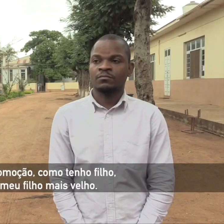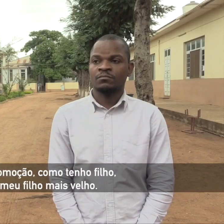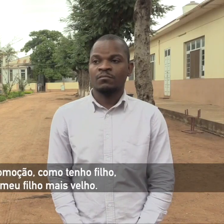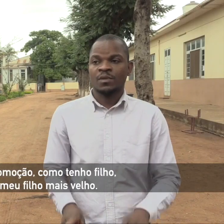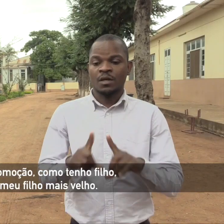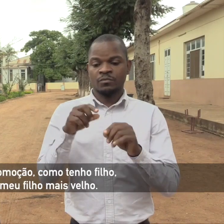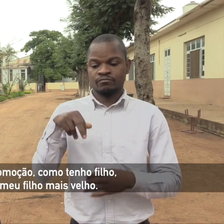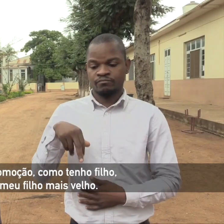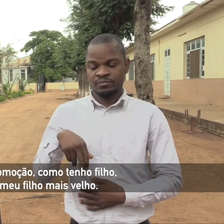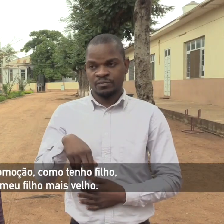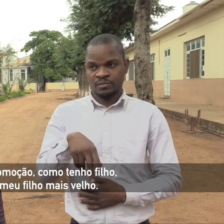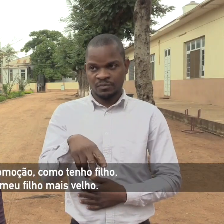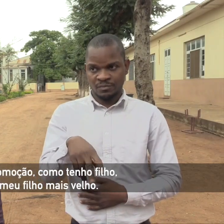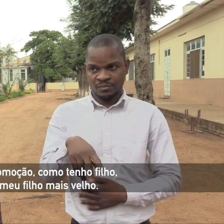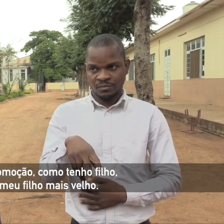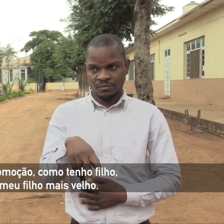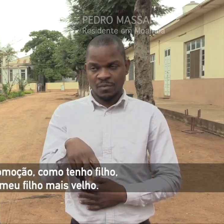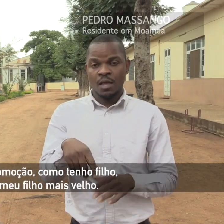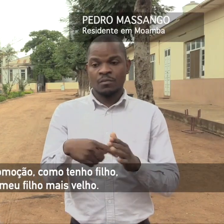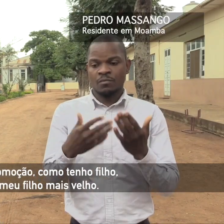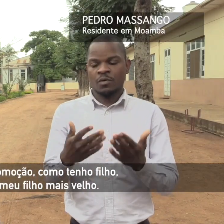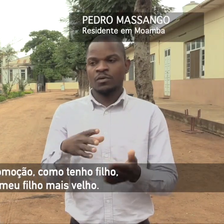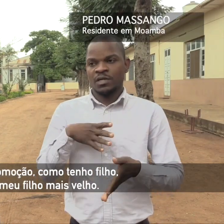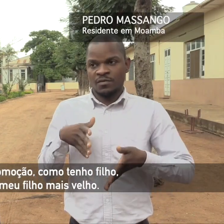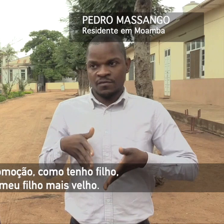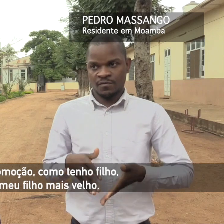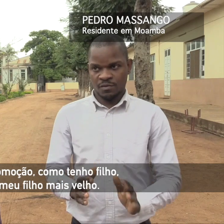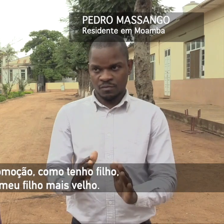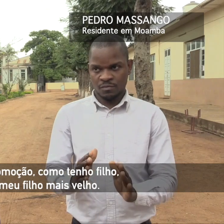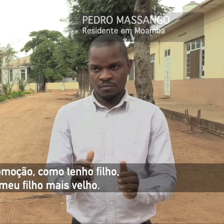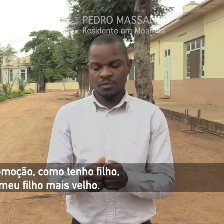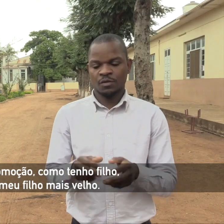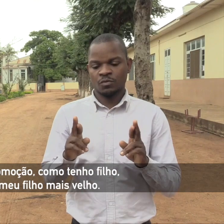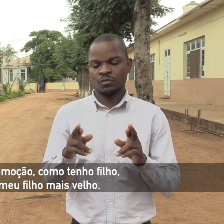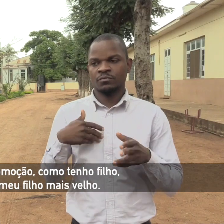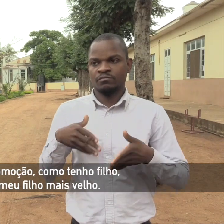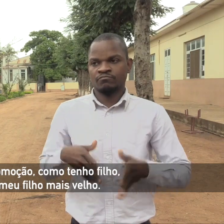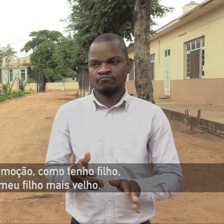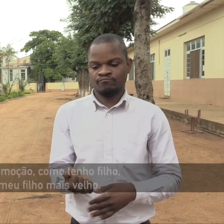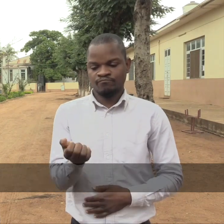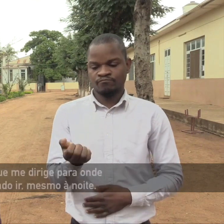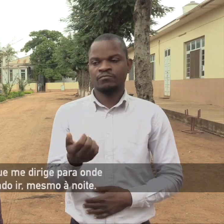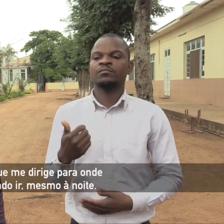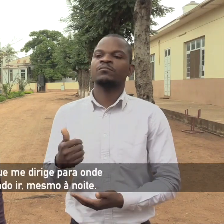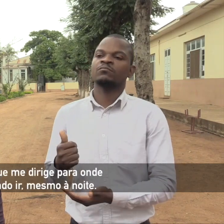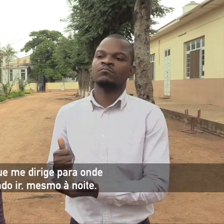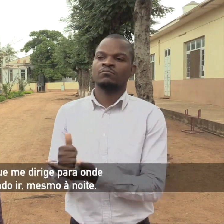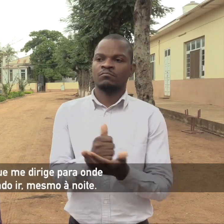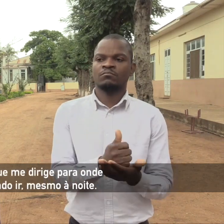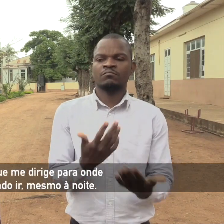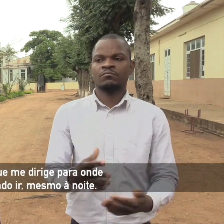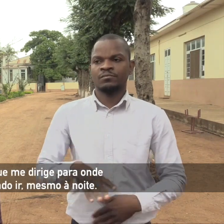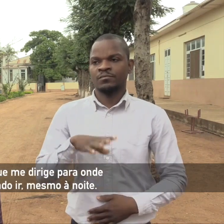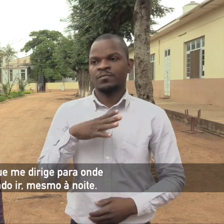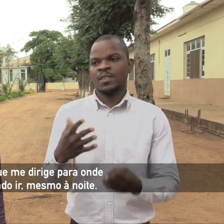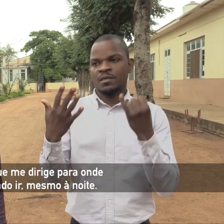Como são, às vezes, como agora tenho filhos, levo mesmo o meu filho mais velho. Este ano, acho que tenho 6